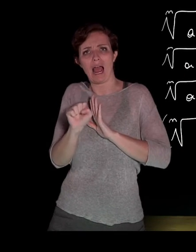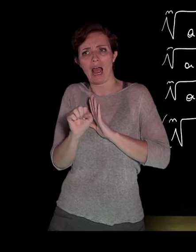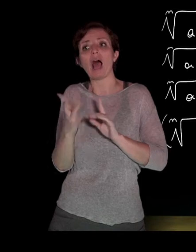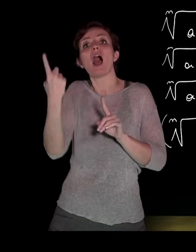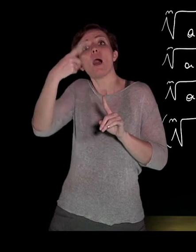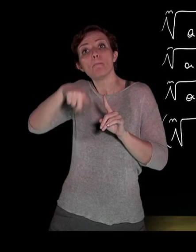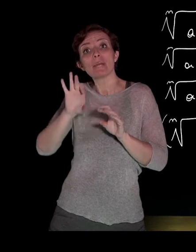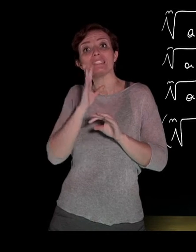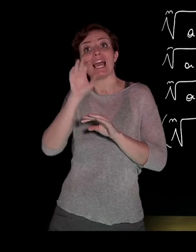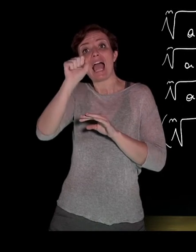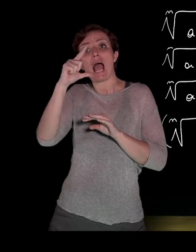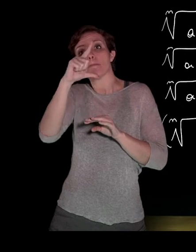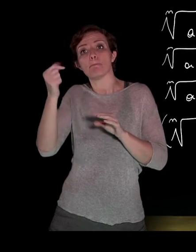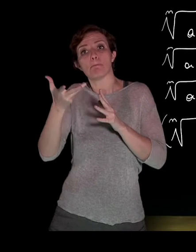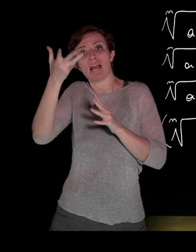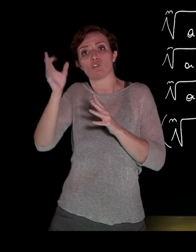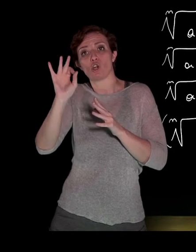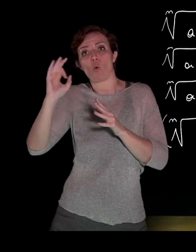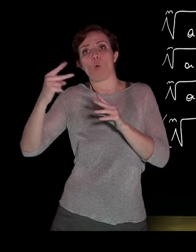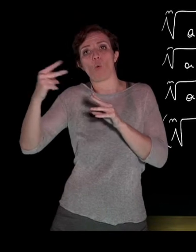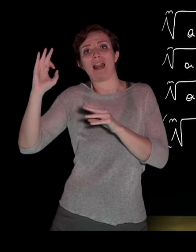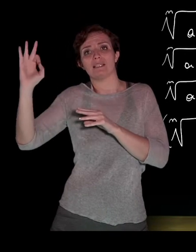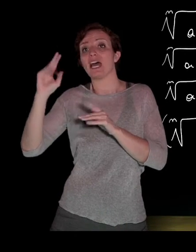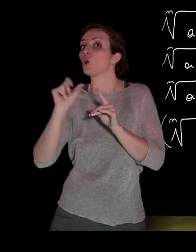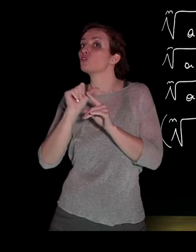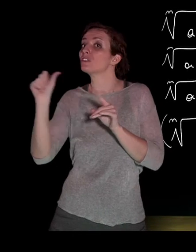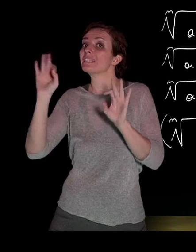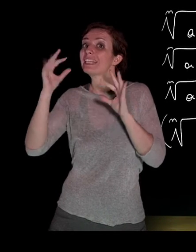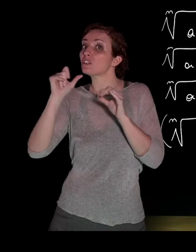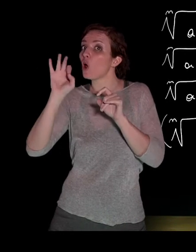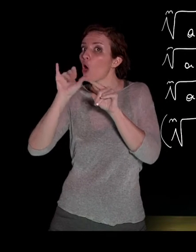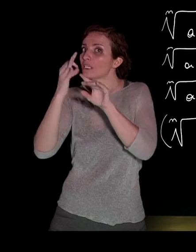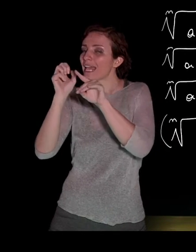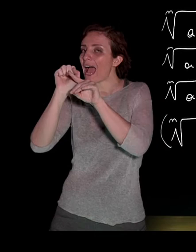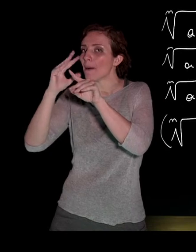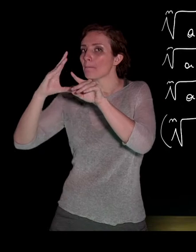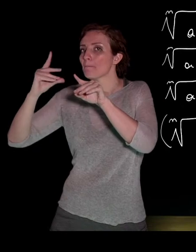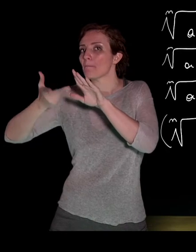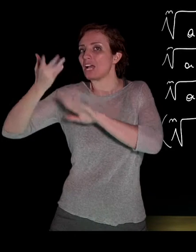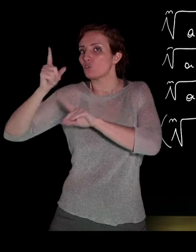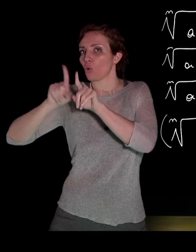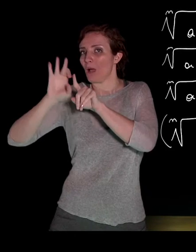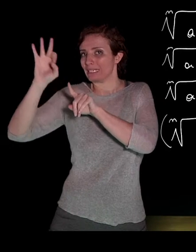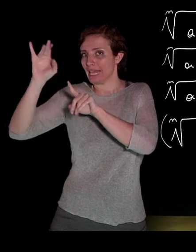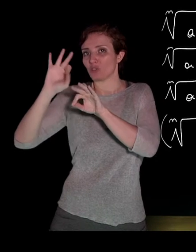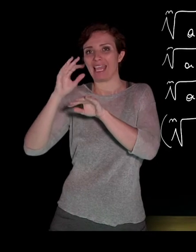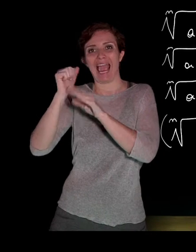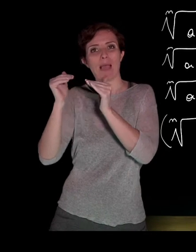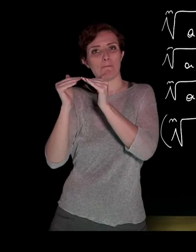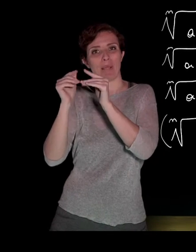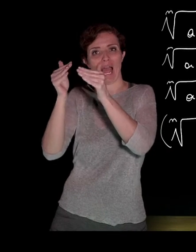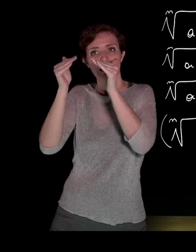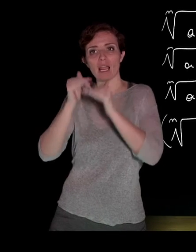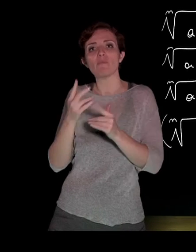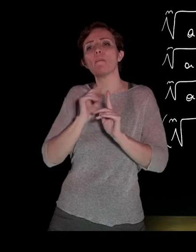questo con maggiore o uguale di zero solo esclusivamente con maggiore o uguale di 0 6 pari invece per ogni